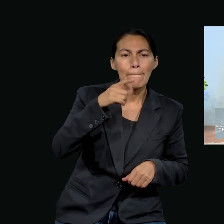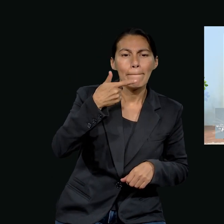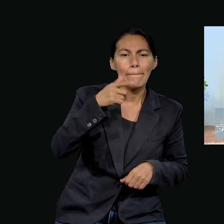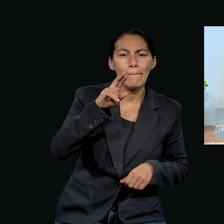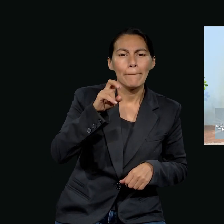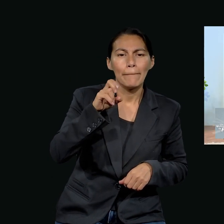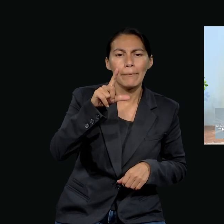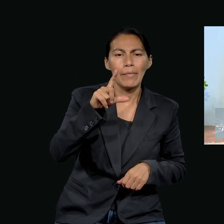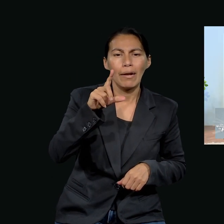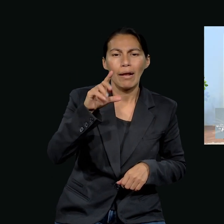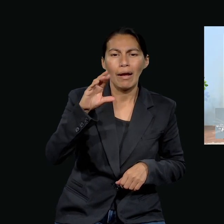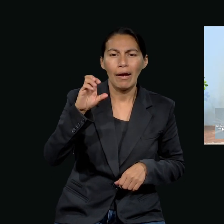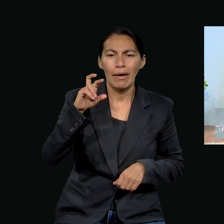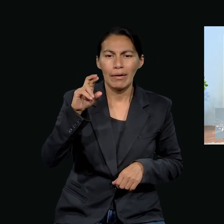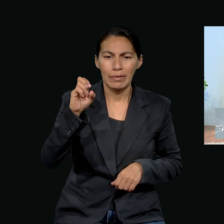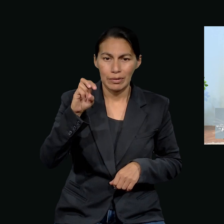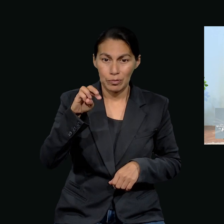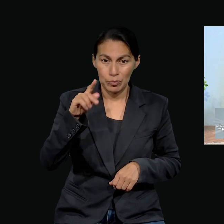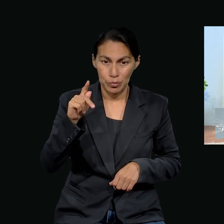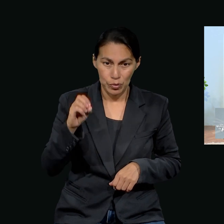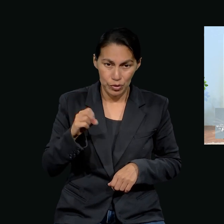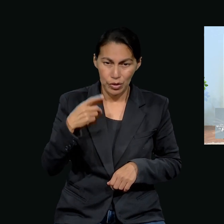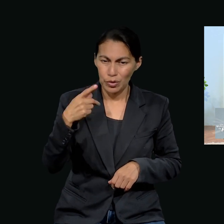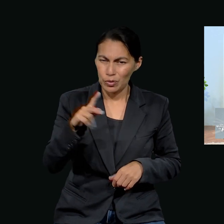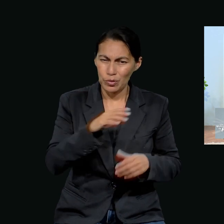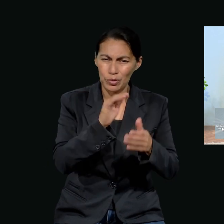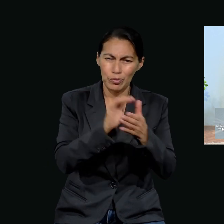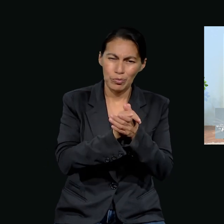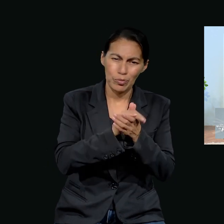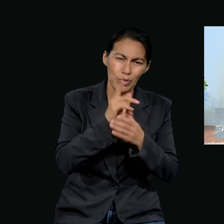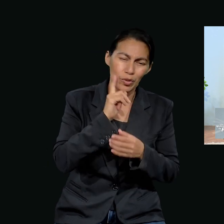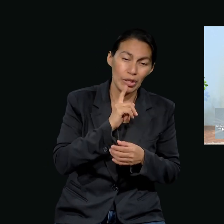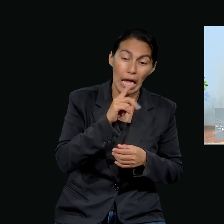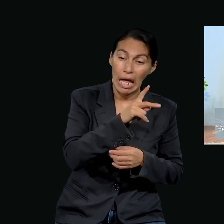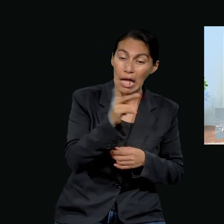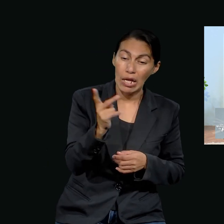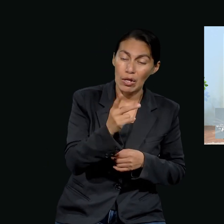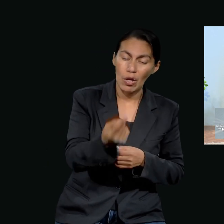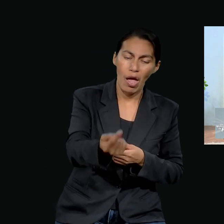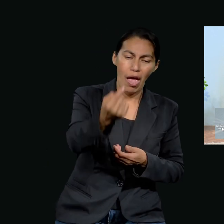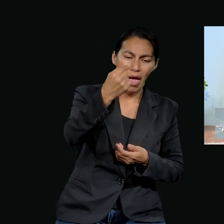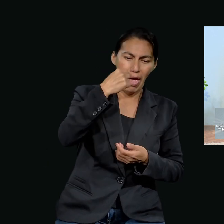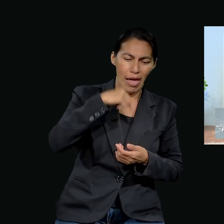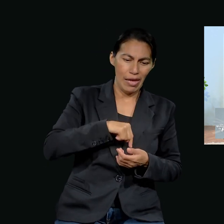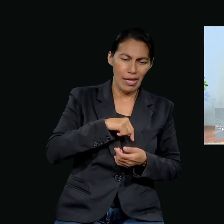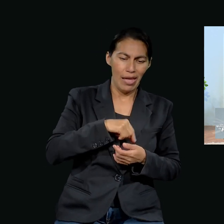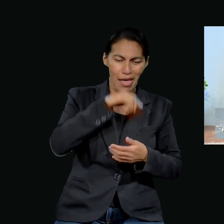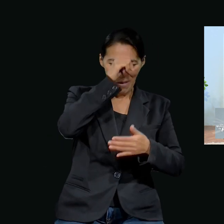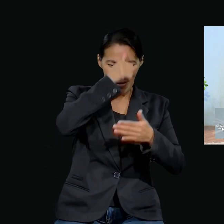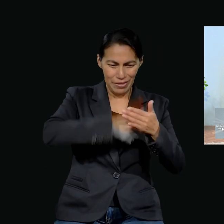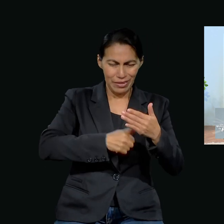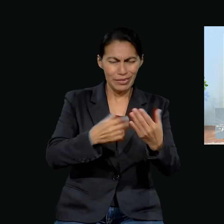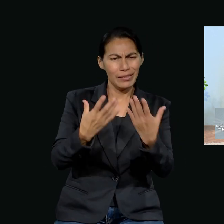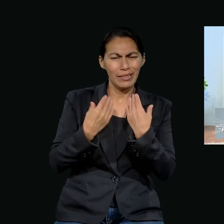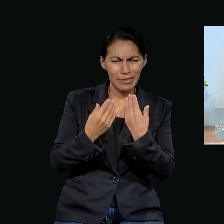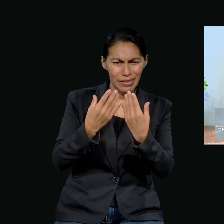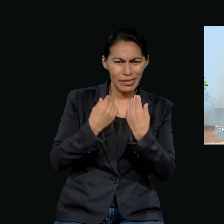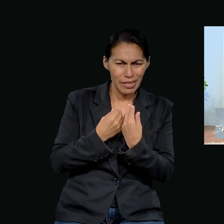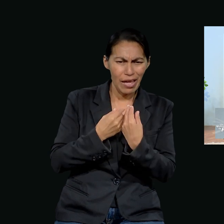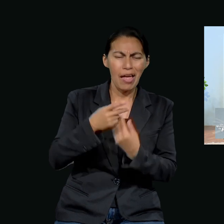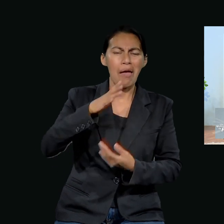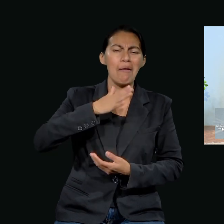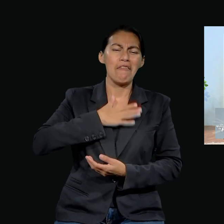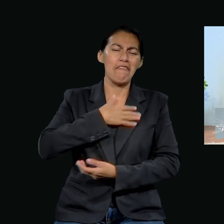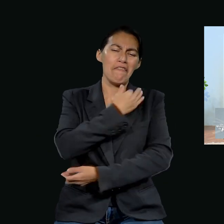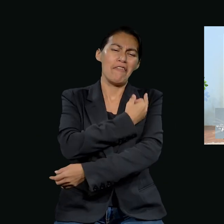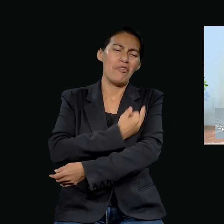Conocemos al doctor Miguel Crespo Dice Y a su esposa Ellos trajeron El mensaje Adventista A